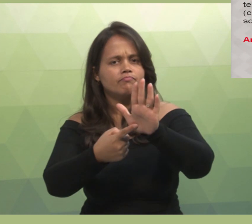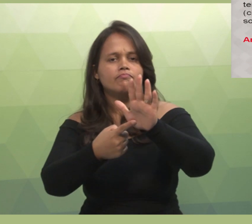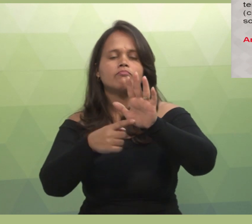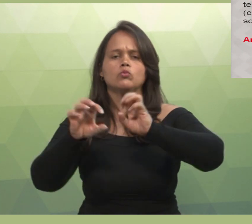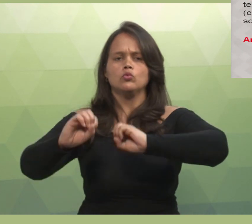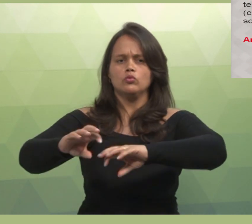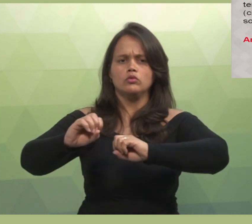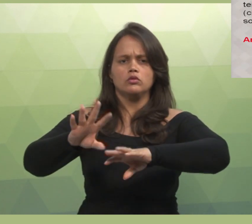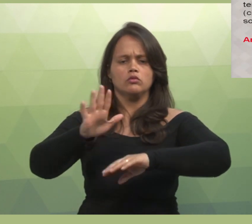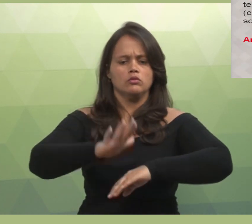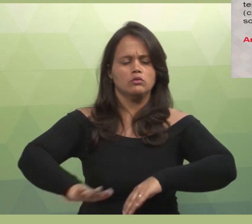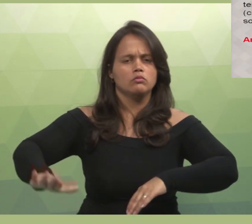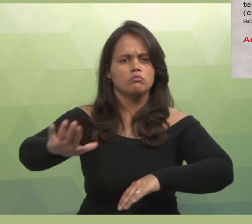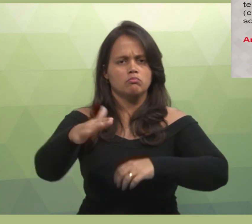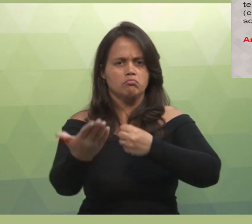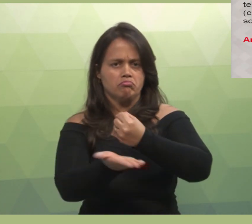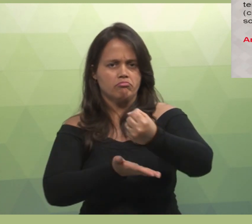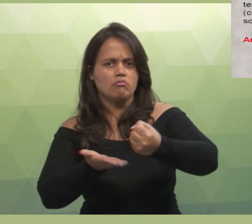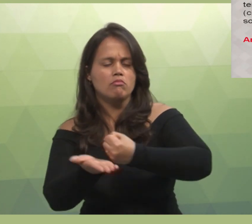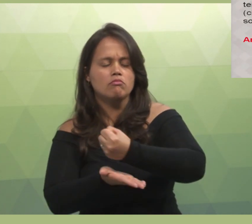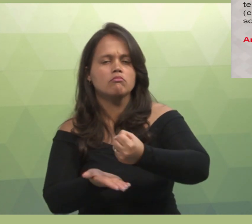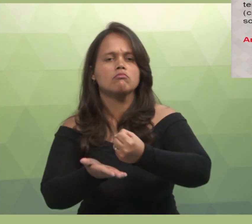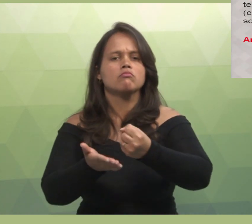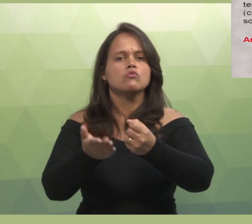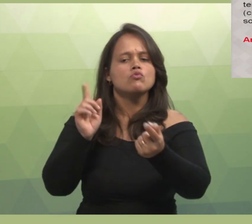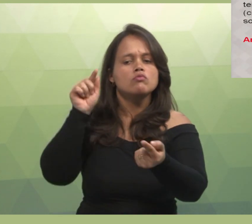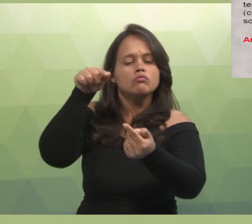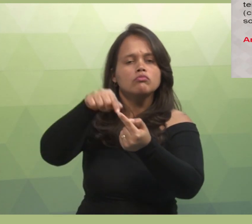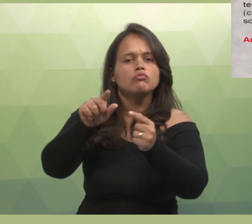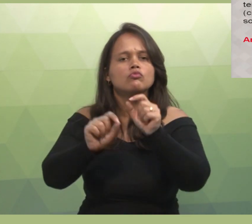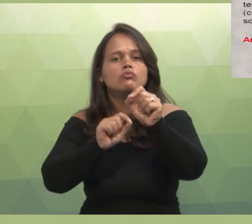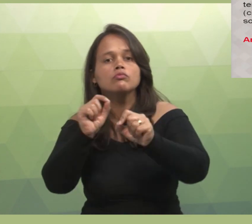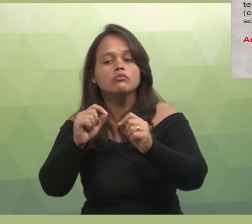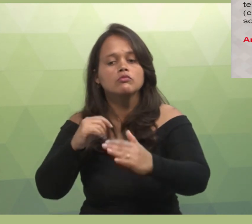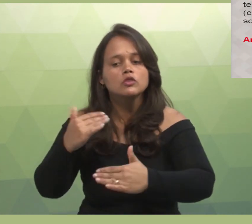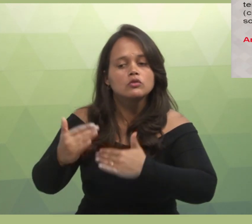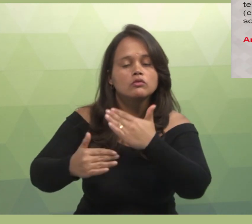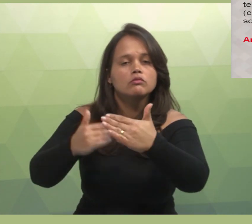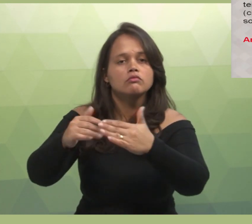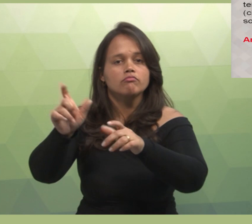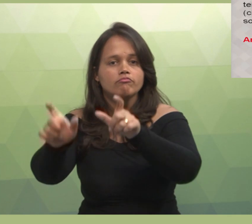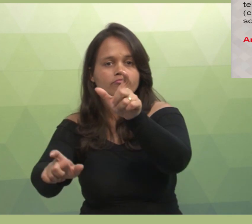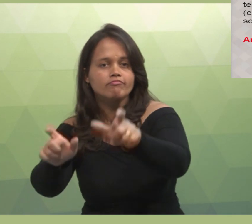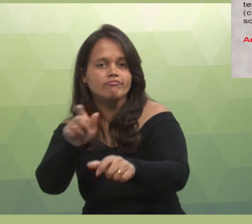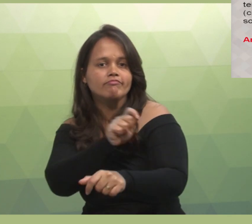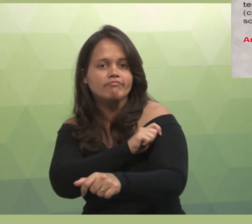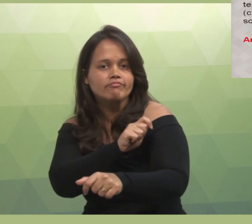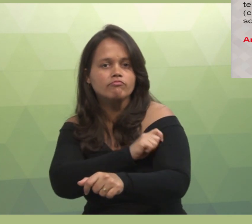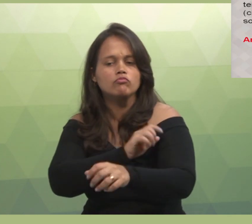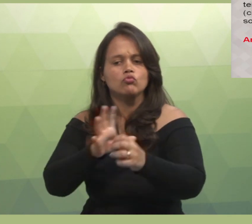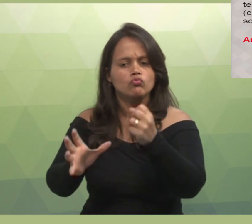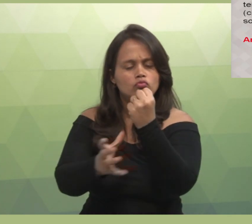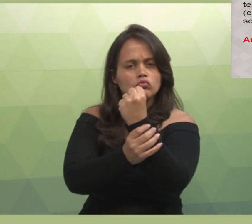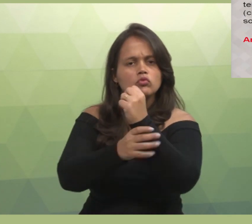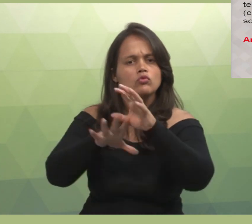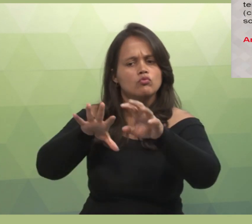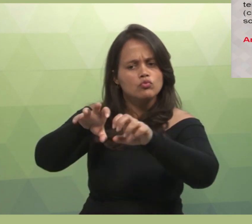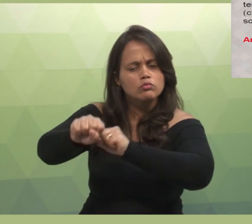O artigo 22 proclama que a educação básica tem por finalidade desenvolver o